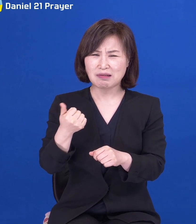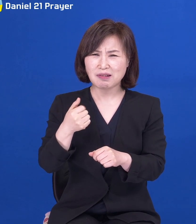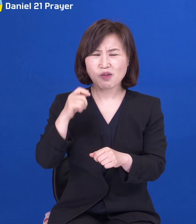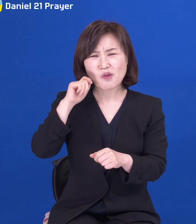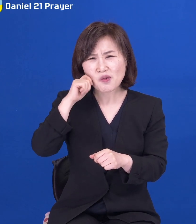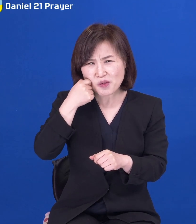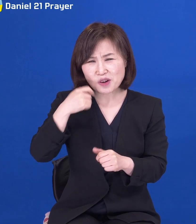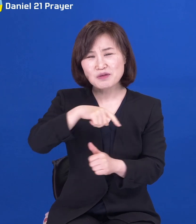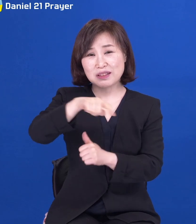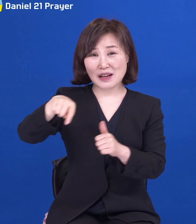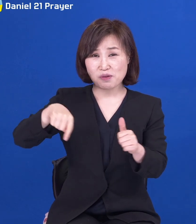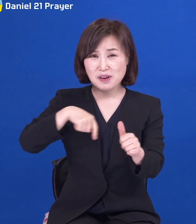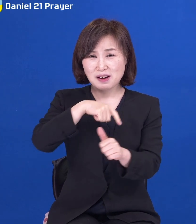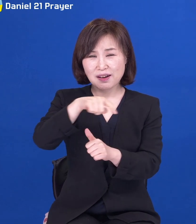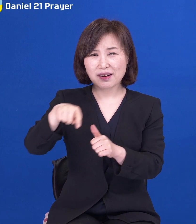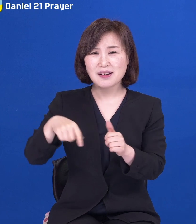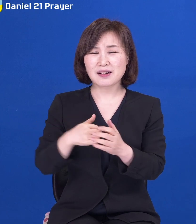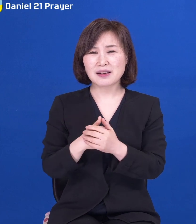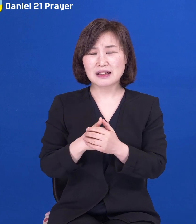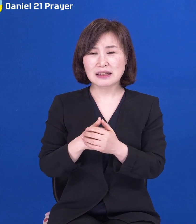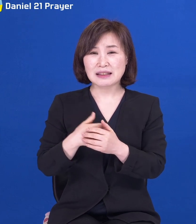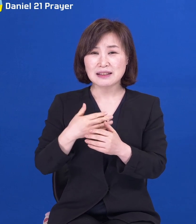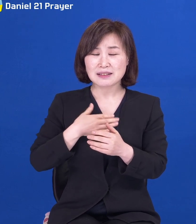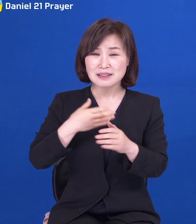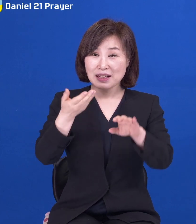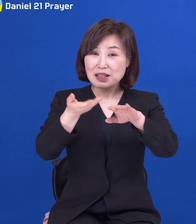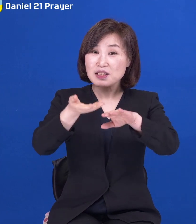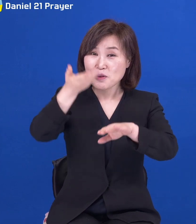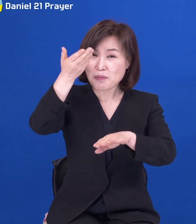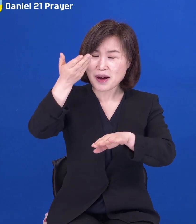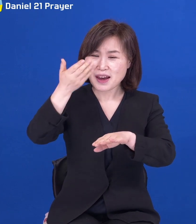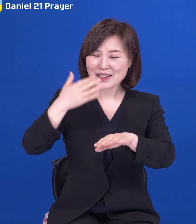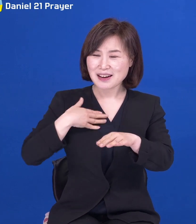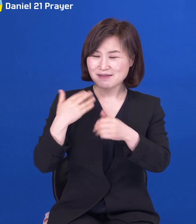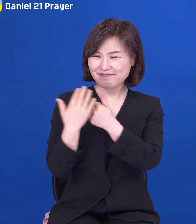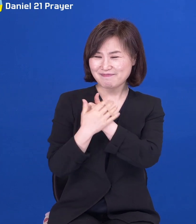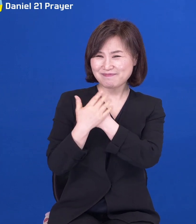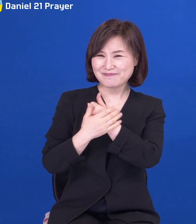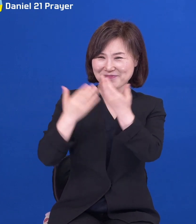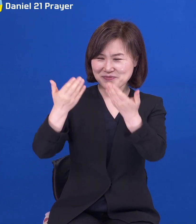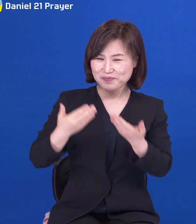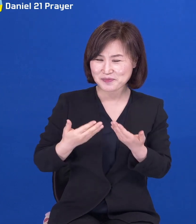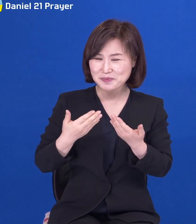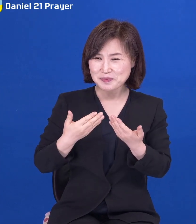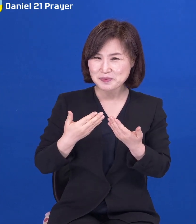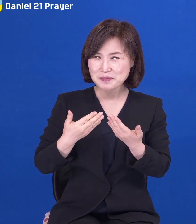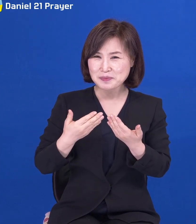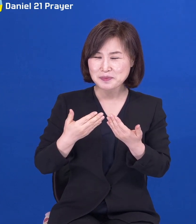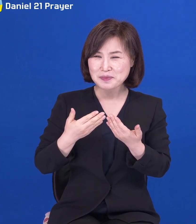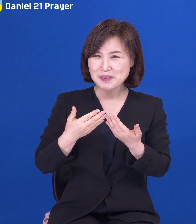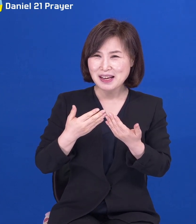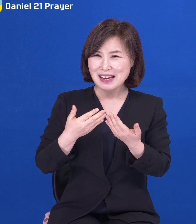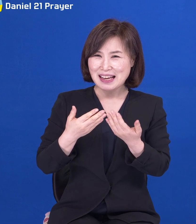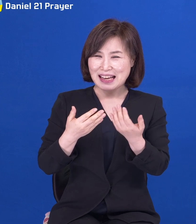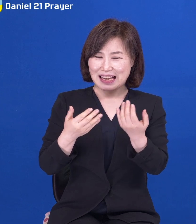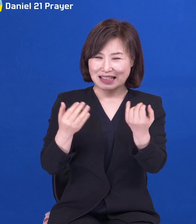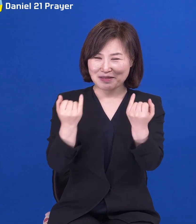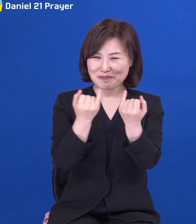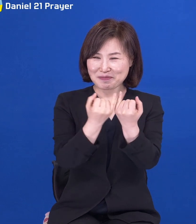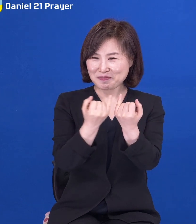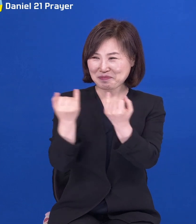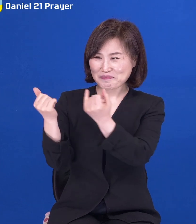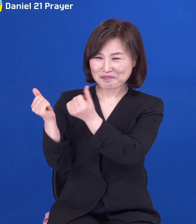들어가는데 그 선배님들이 저를 참 이쁘게 봐주셔가지고 이게 소개팅을 놔주신 거예요. 근데 저희 이제